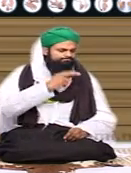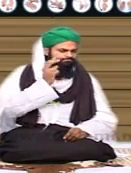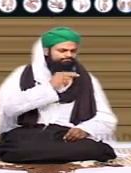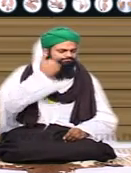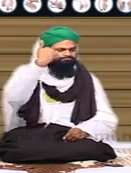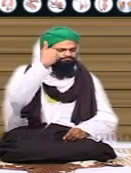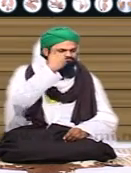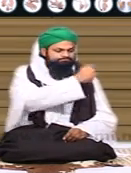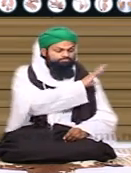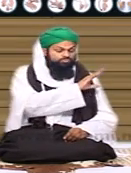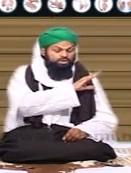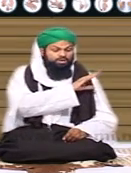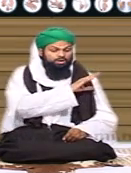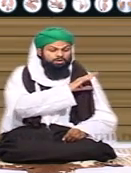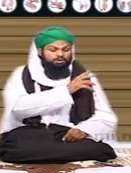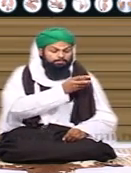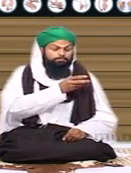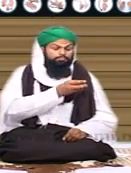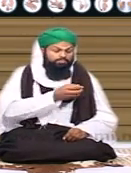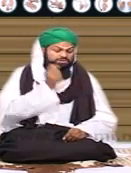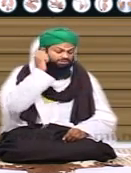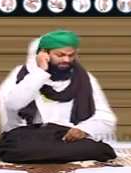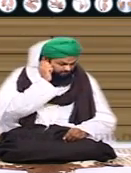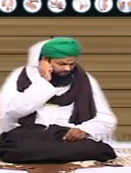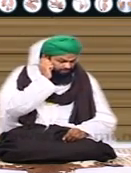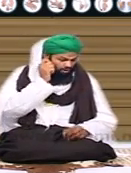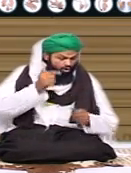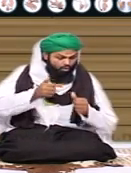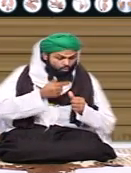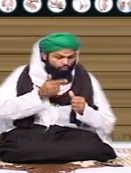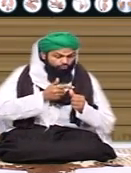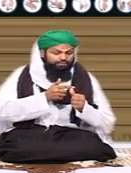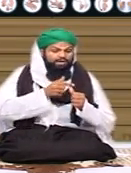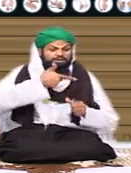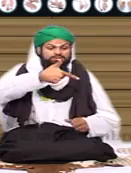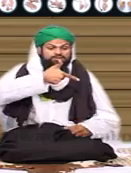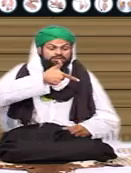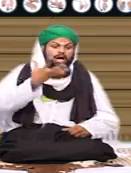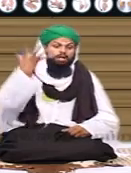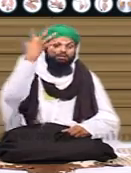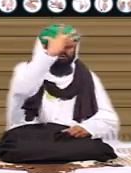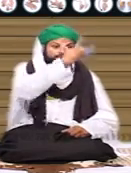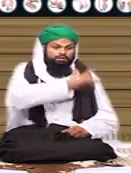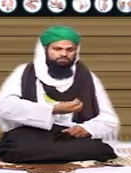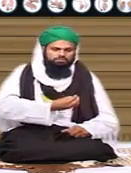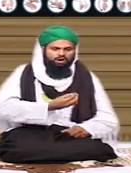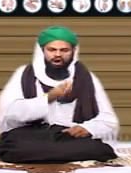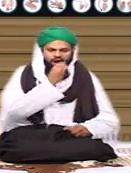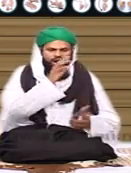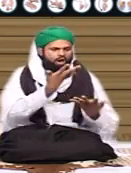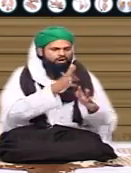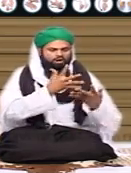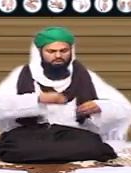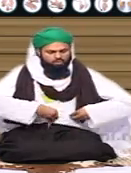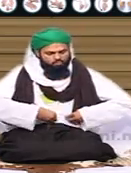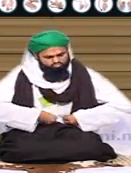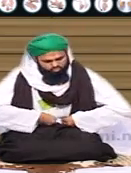اٹھ کر چل دیے اور پھر اپنے نفس کو مزید سزا دینے کے لیے 7 دن تک بھوکے رہے. کیا ہم میں